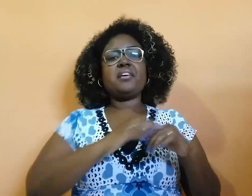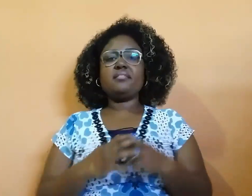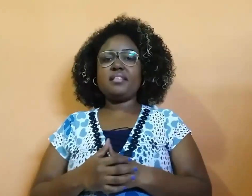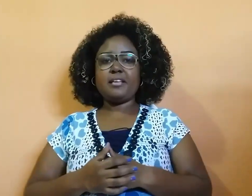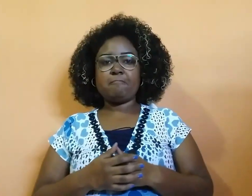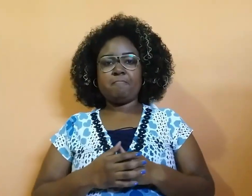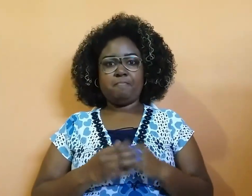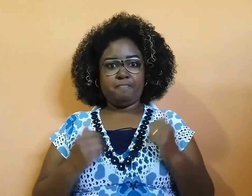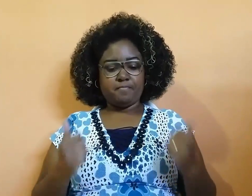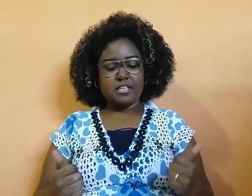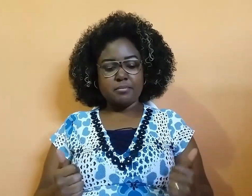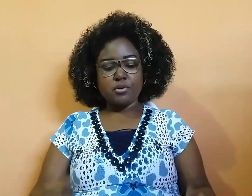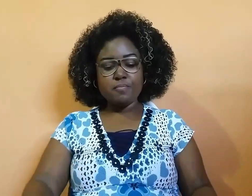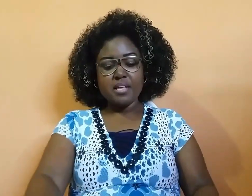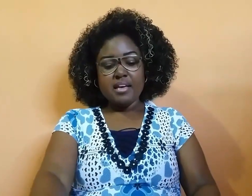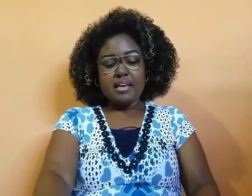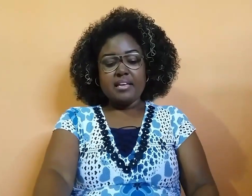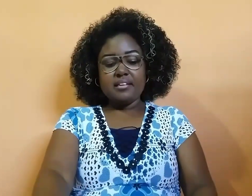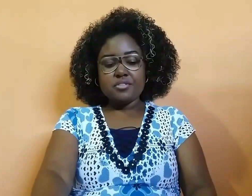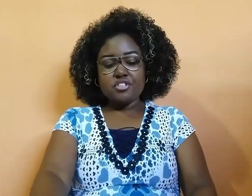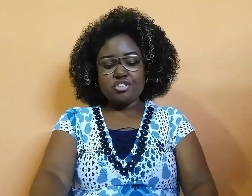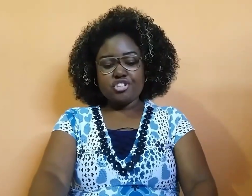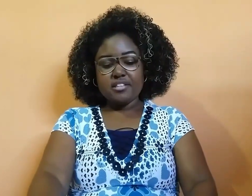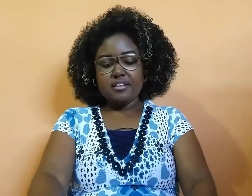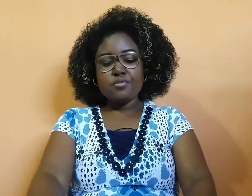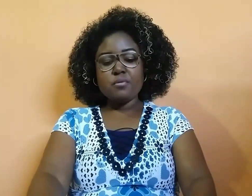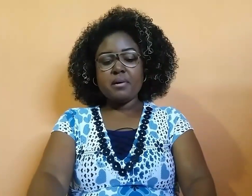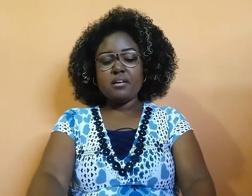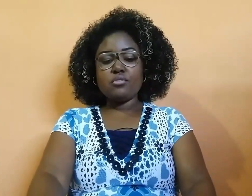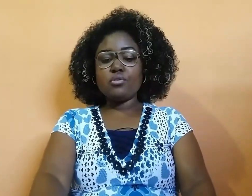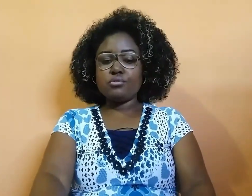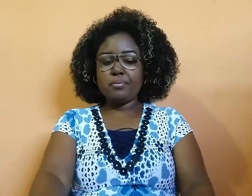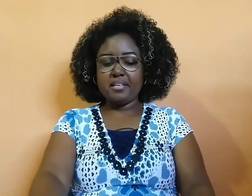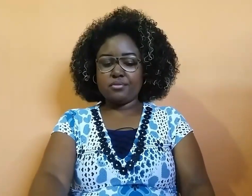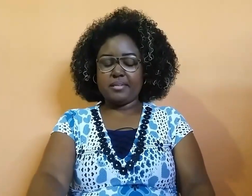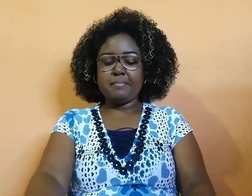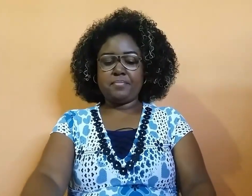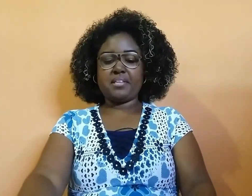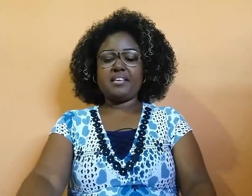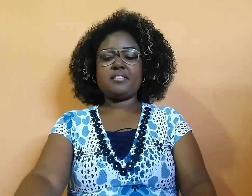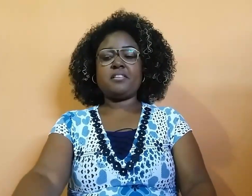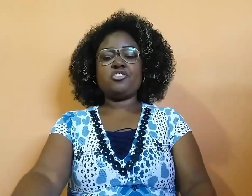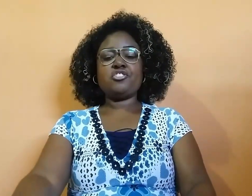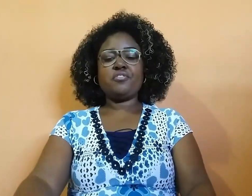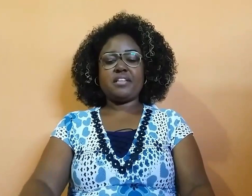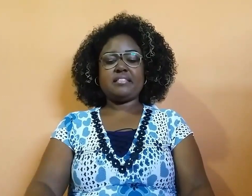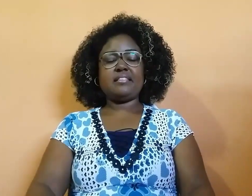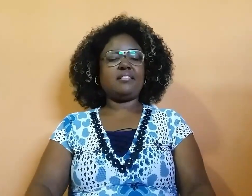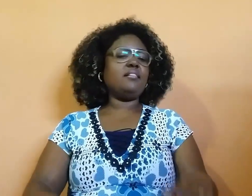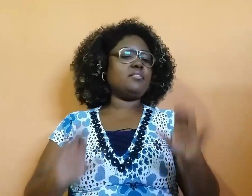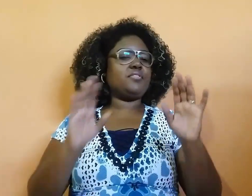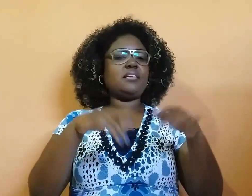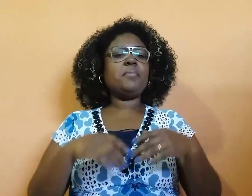entrei tá bom início a gente já derrubar outro mito né porque ela tem gente que fala assim não você